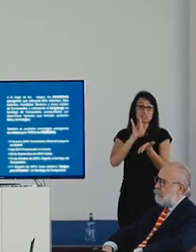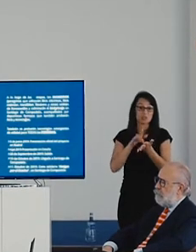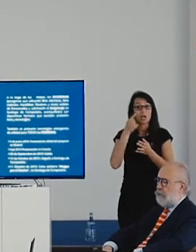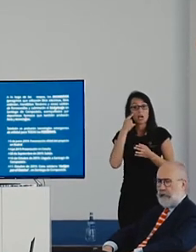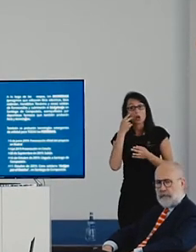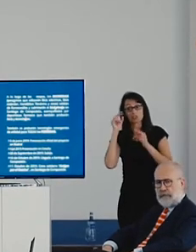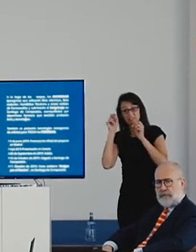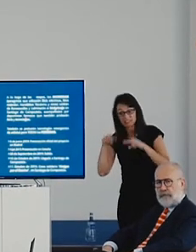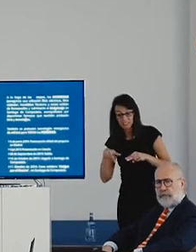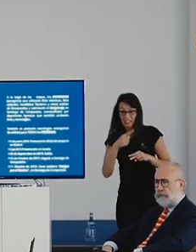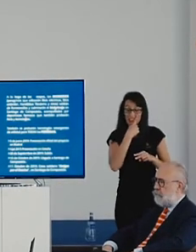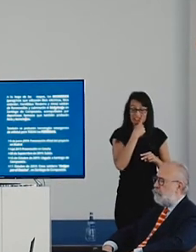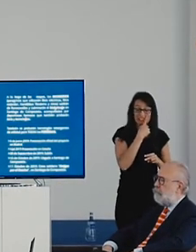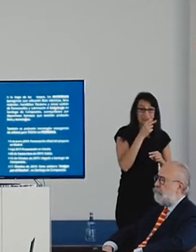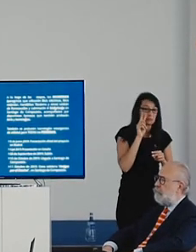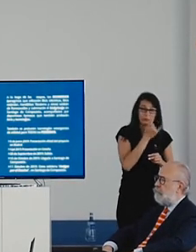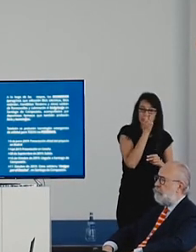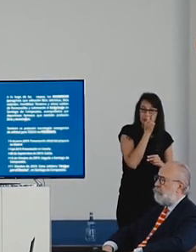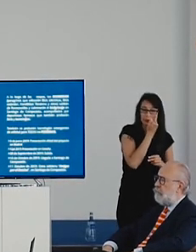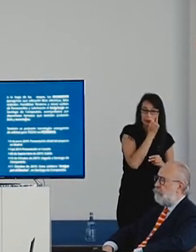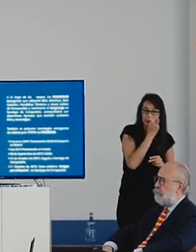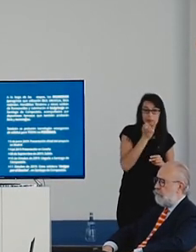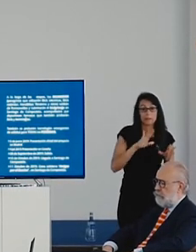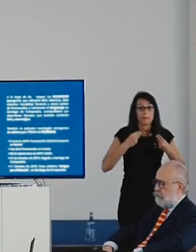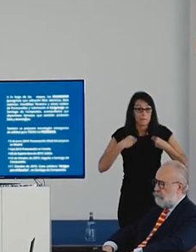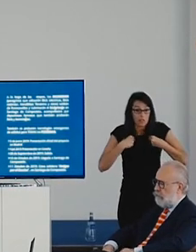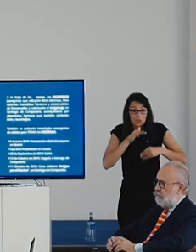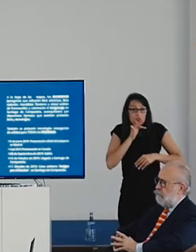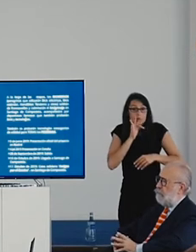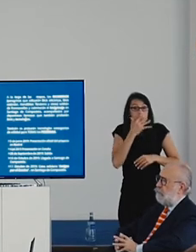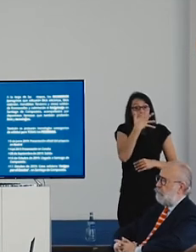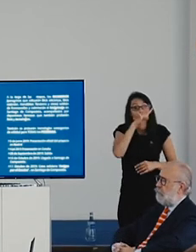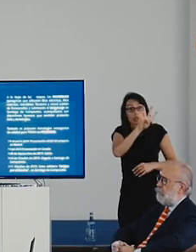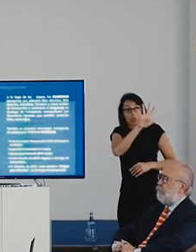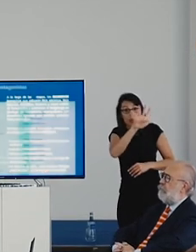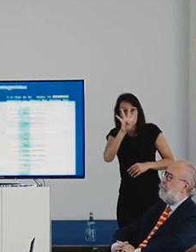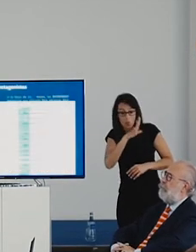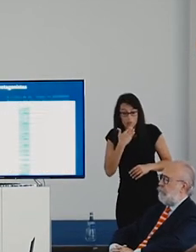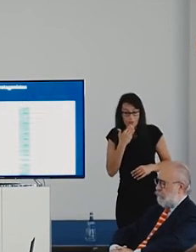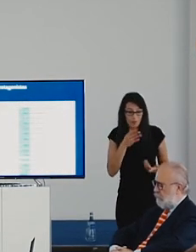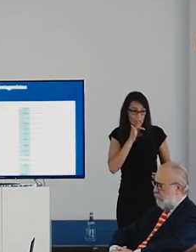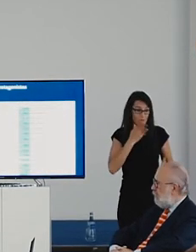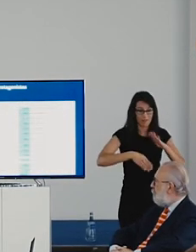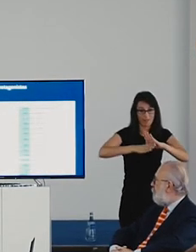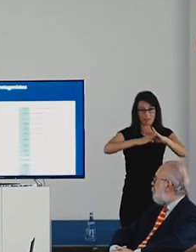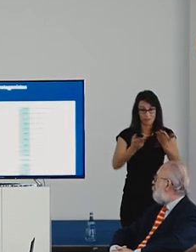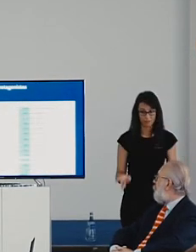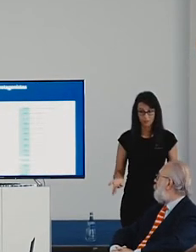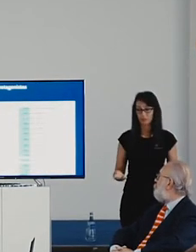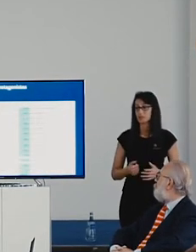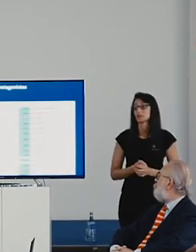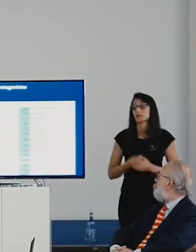y se mantiene viva a los 54 años, que por lo visto es rarísimo. Y con esperanza de vida, no le pasó nada. Así que nos dio la idea.